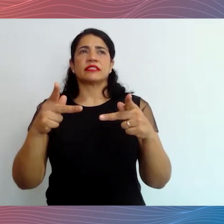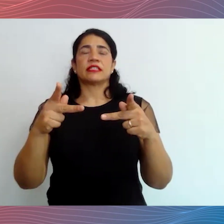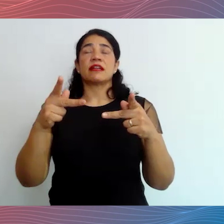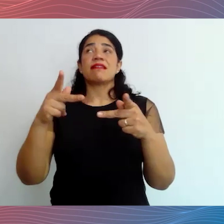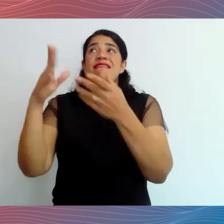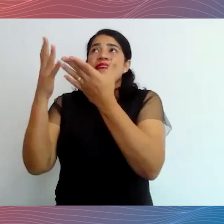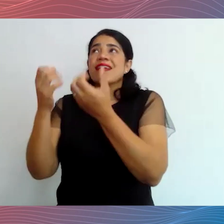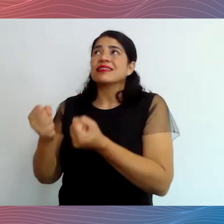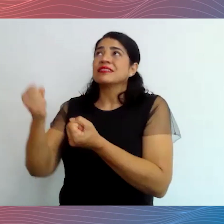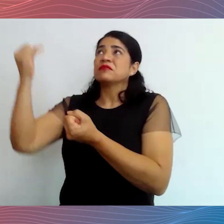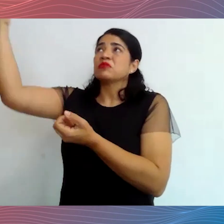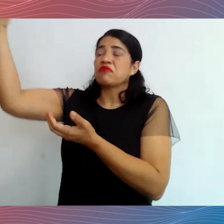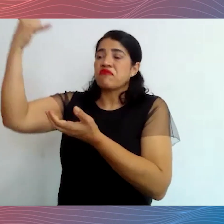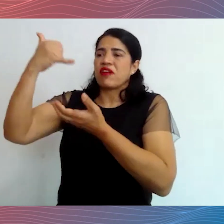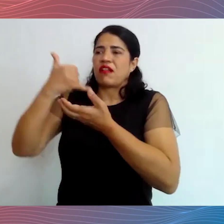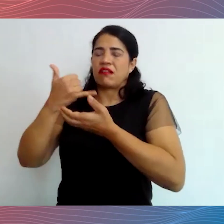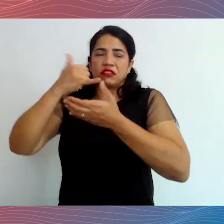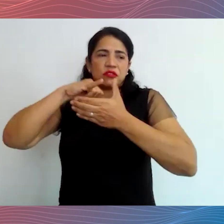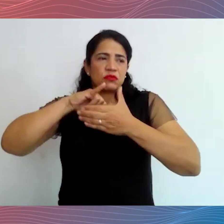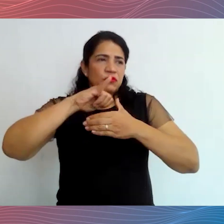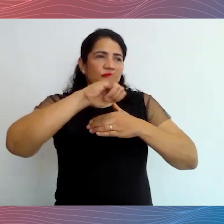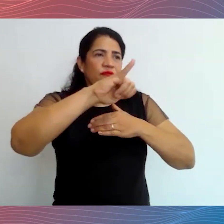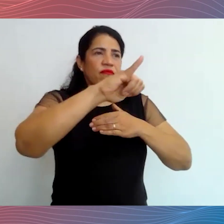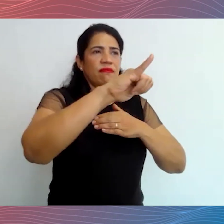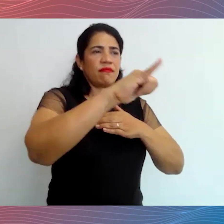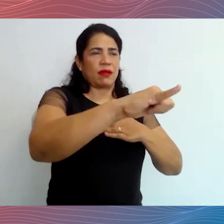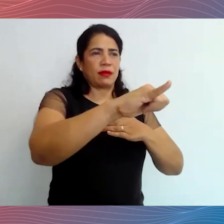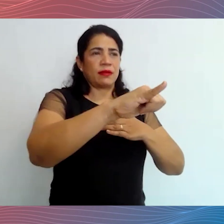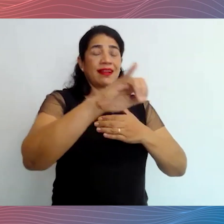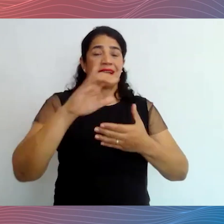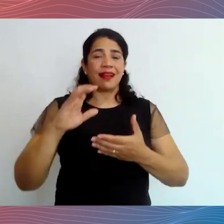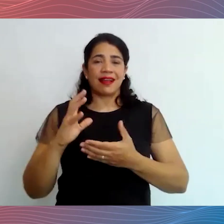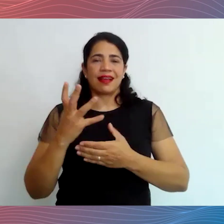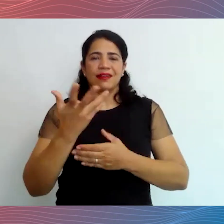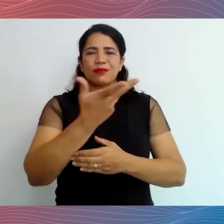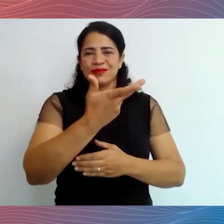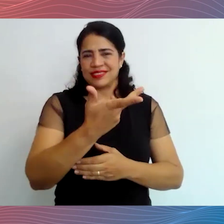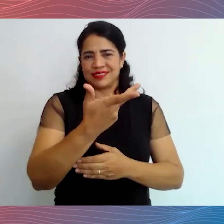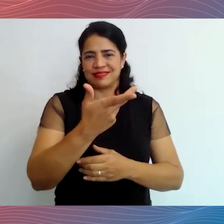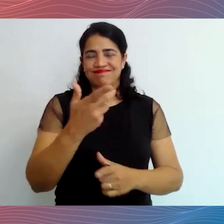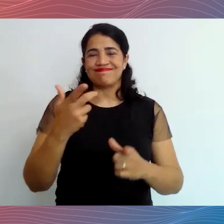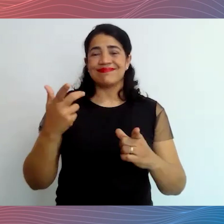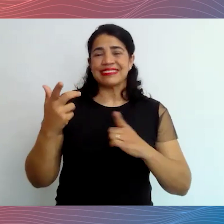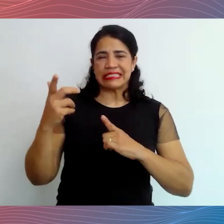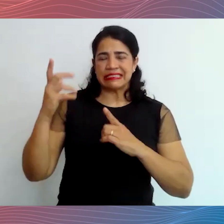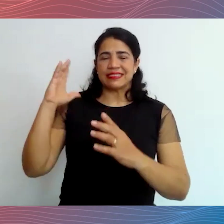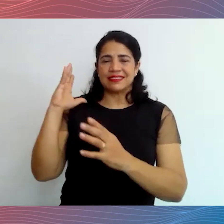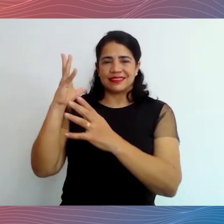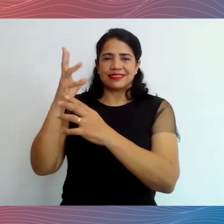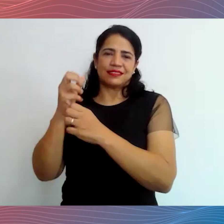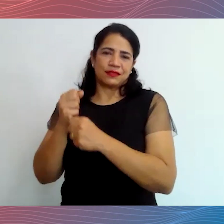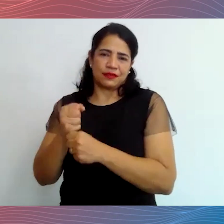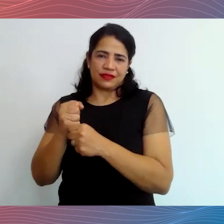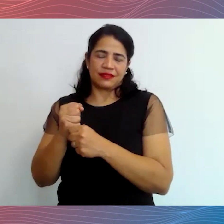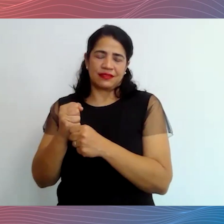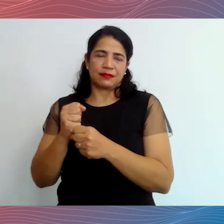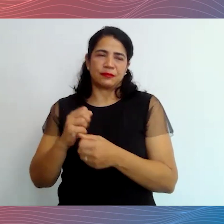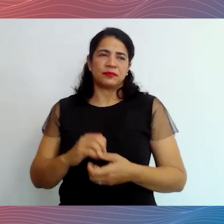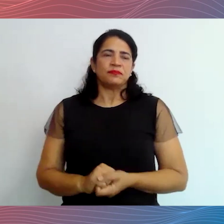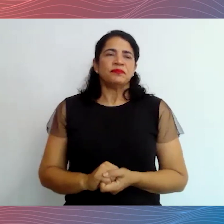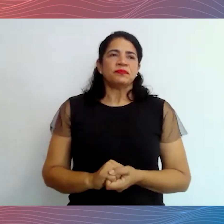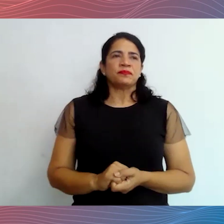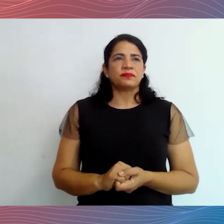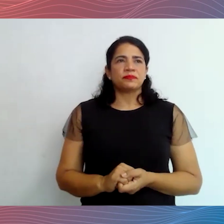né, em João 6, mostrou para os seus discípulos como é que os judeus queriam uma prova,